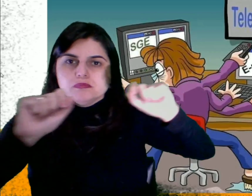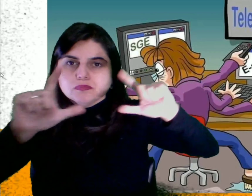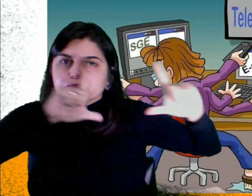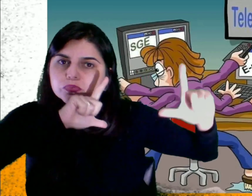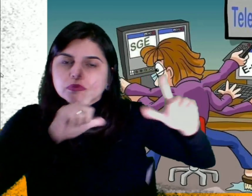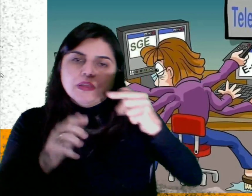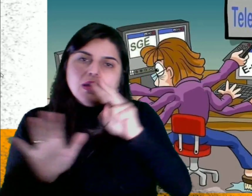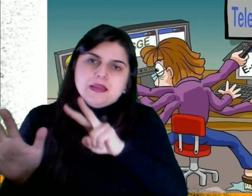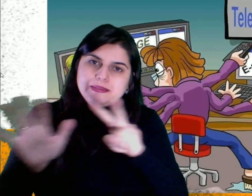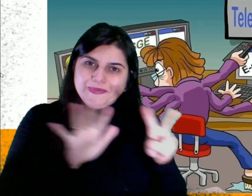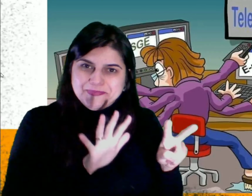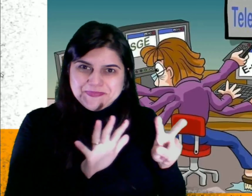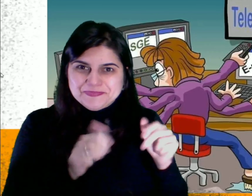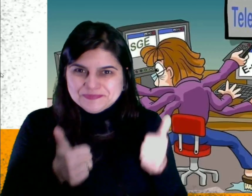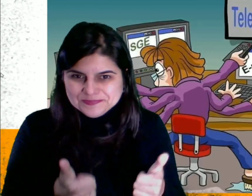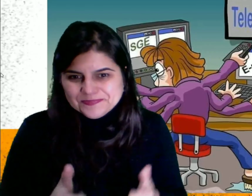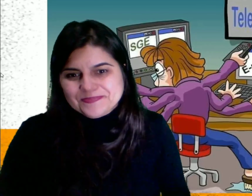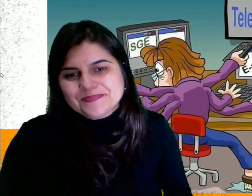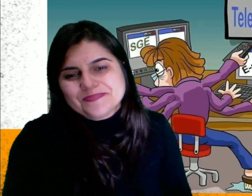ilustrar.